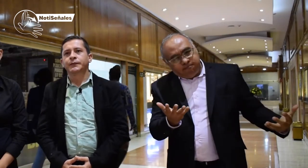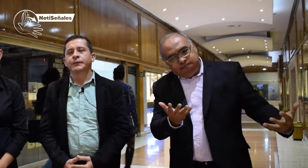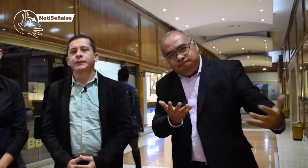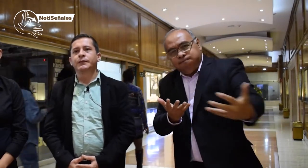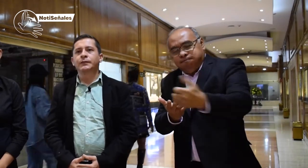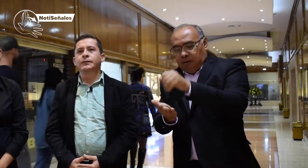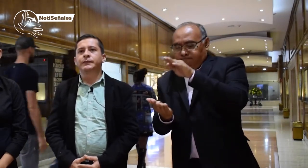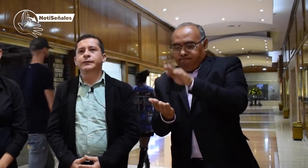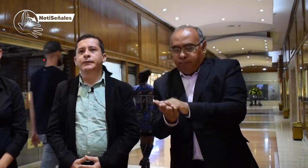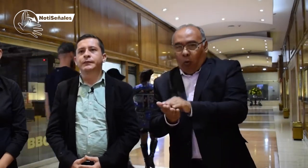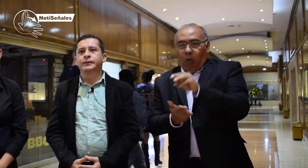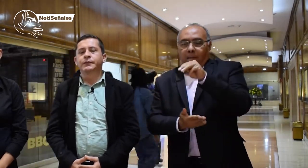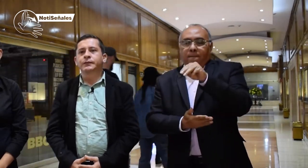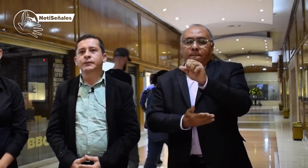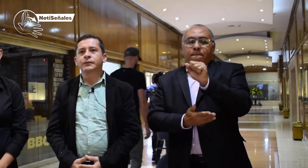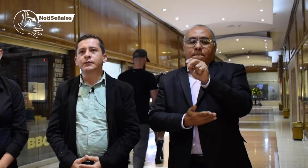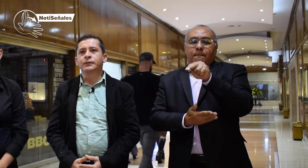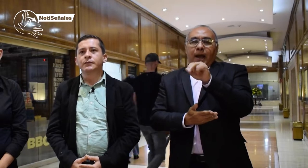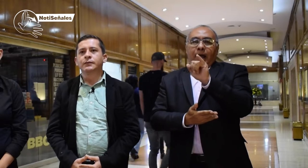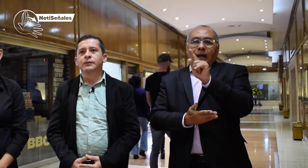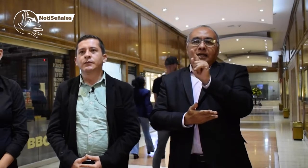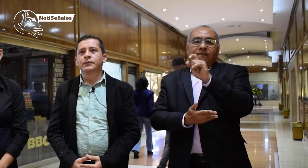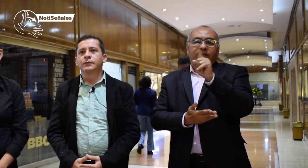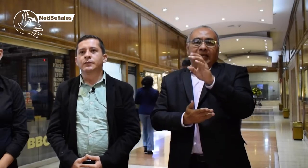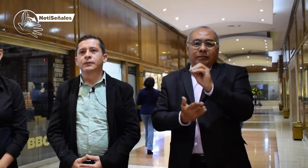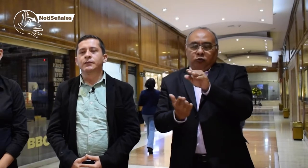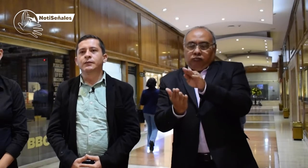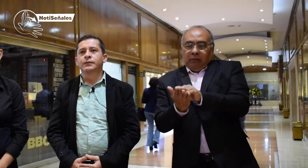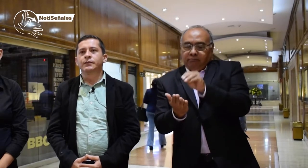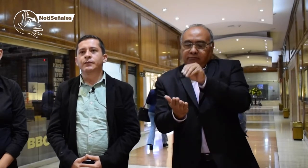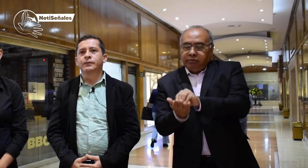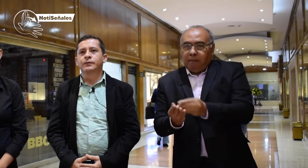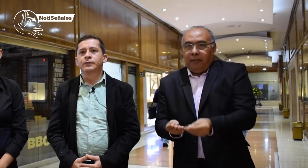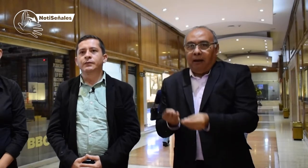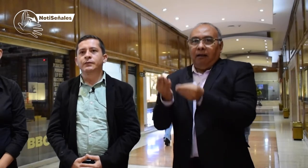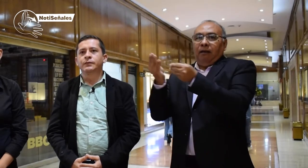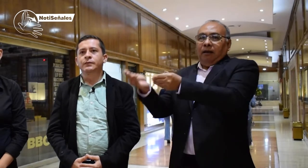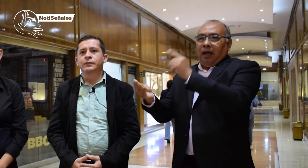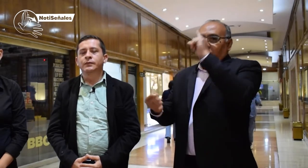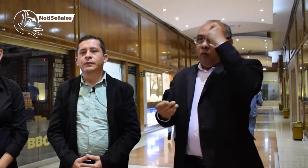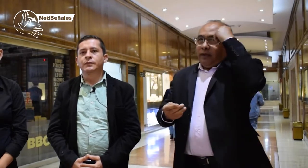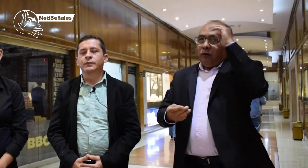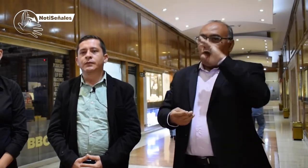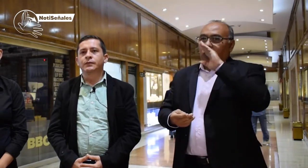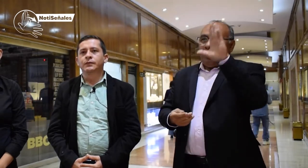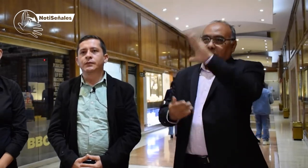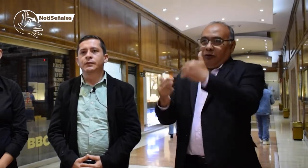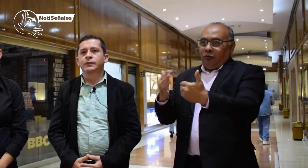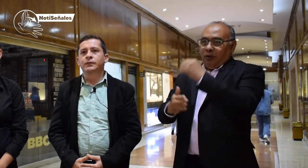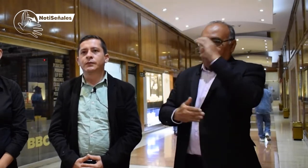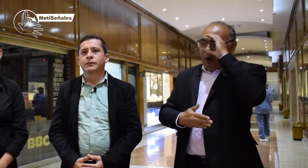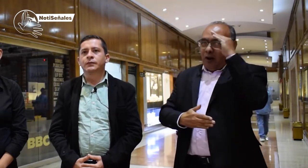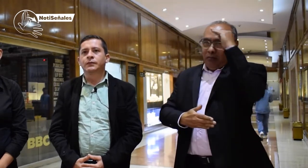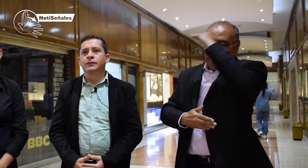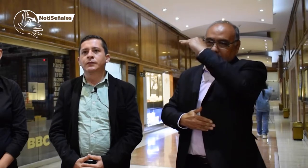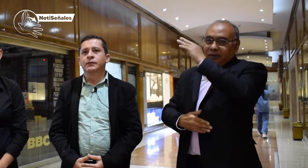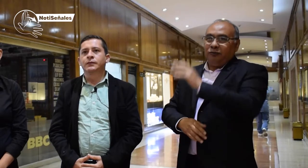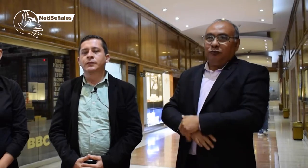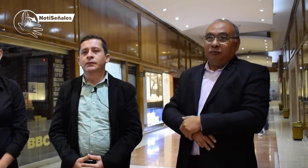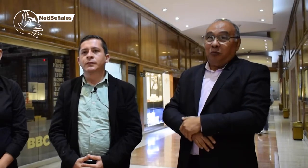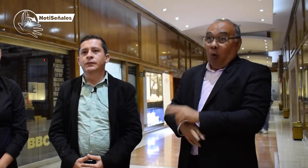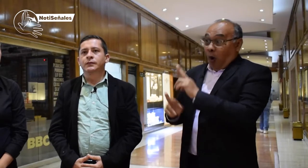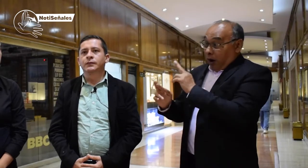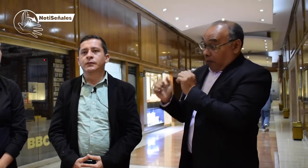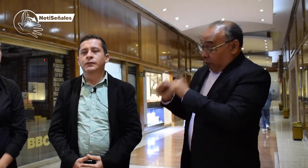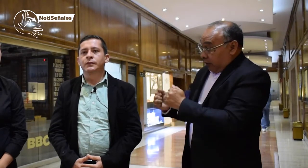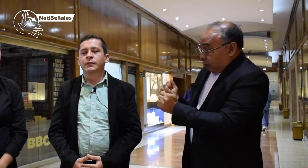este congreso busca como objetivo establecer un manifiesto a través de todas las inquietudes de la comunidad